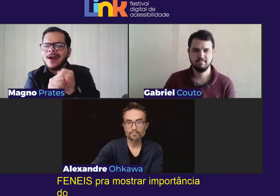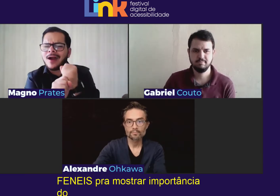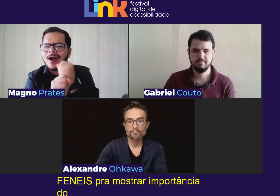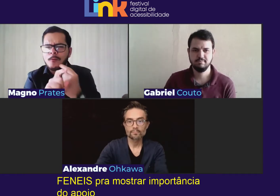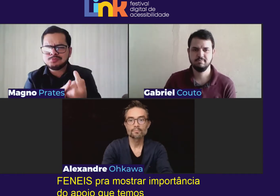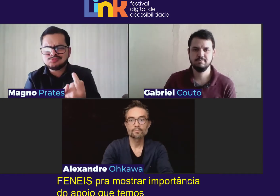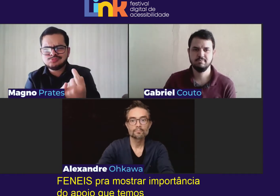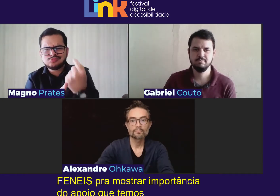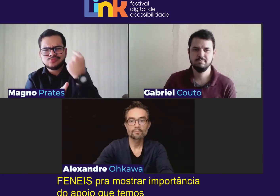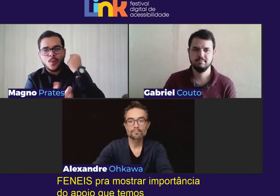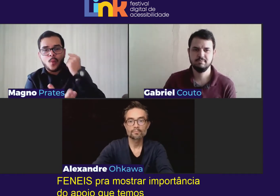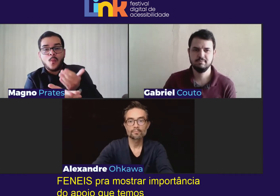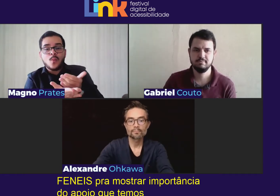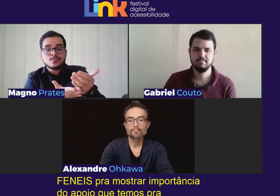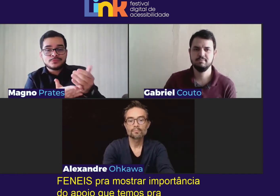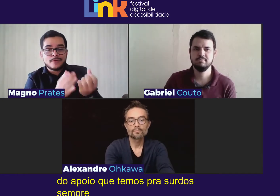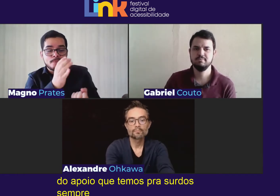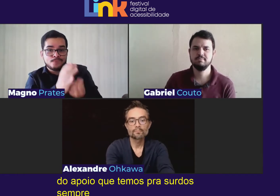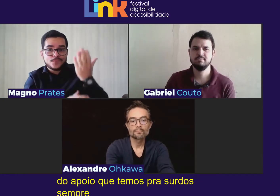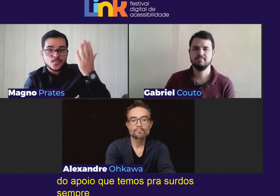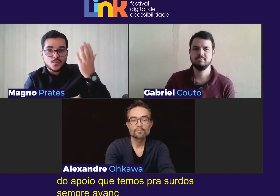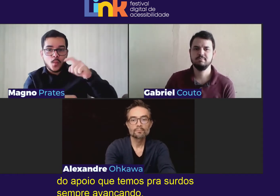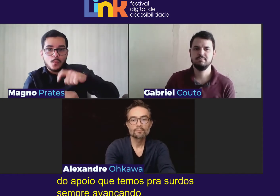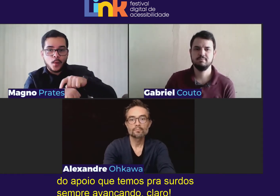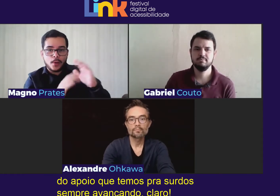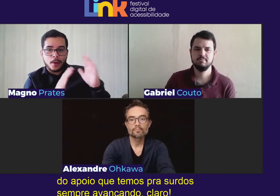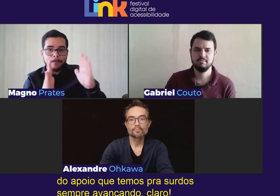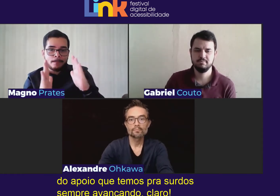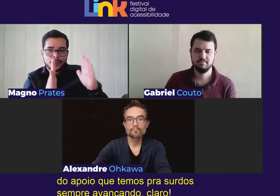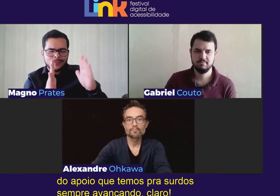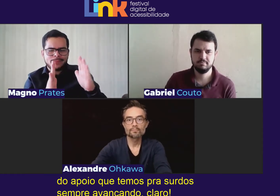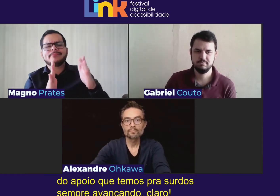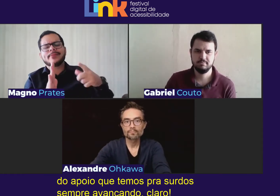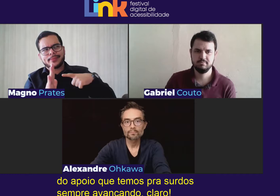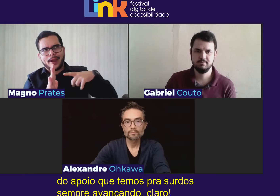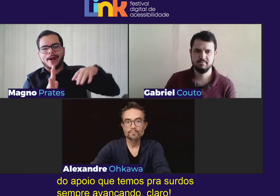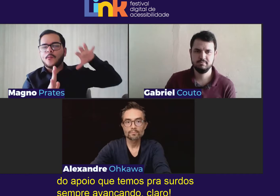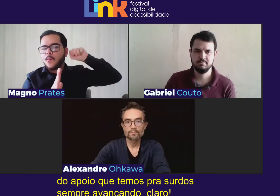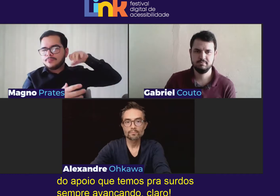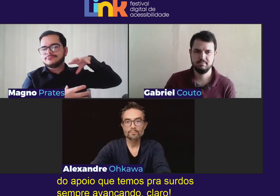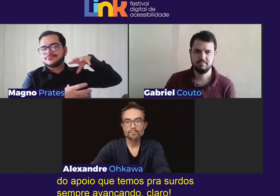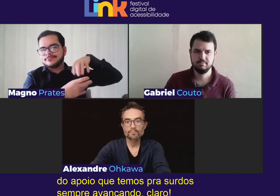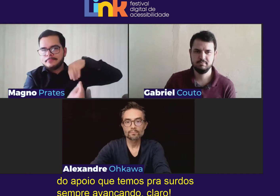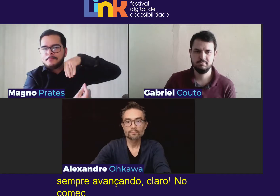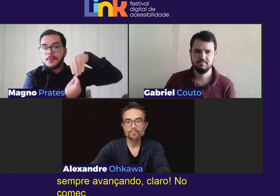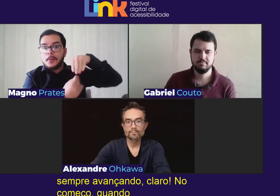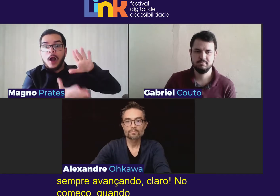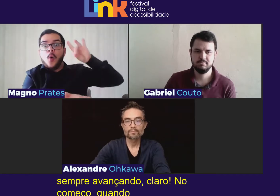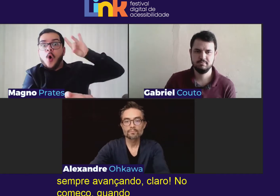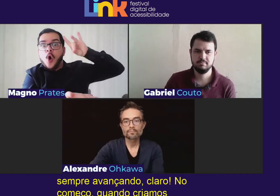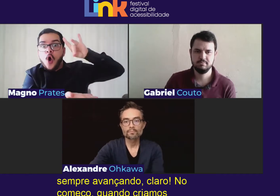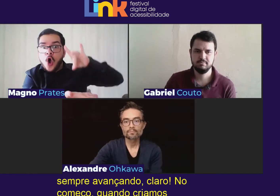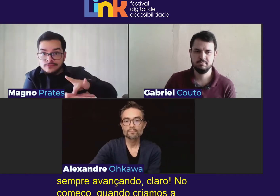claro. No começo, quando nós criamos a marca, aquele momento, a gente tinha bastante surdos